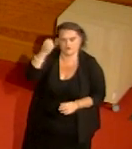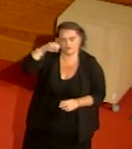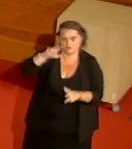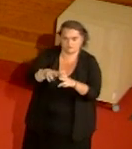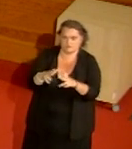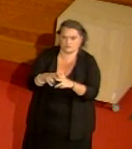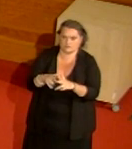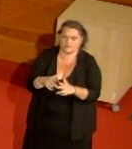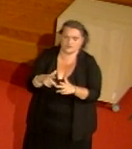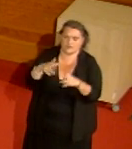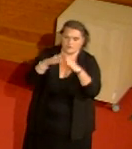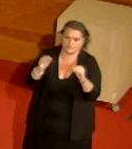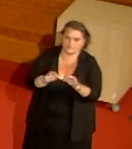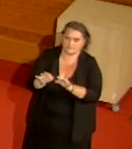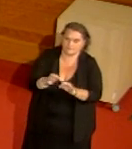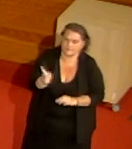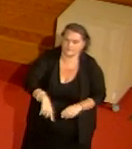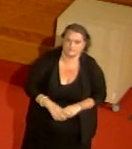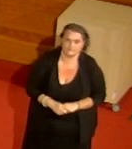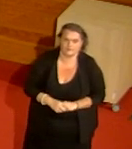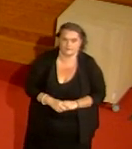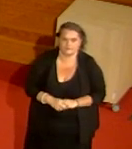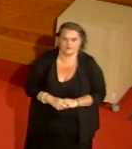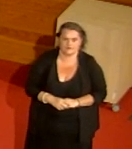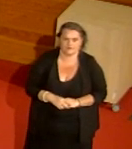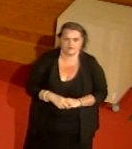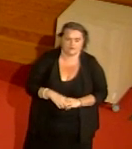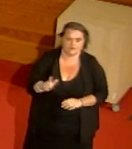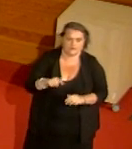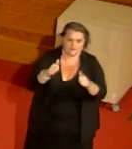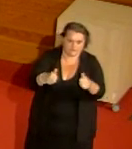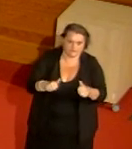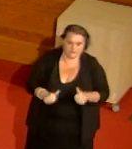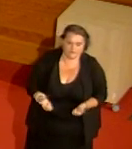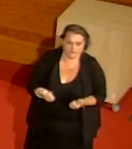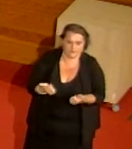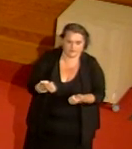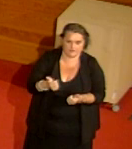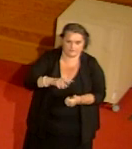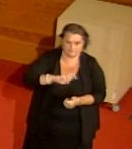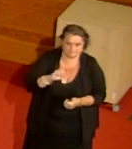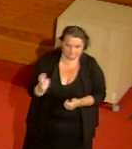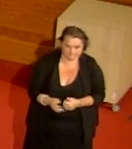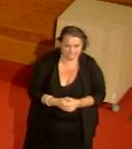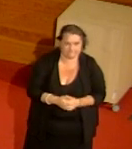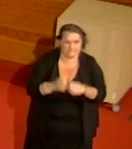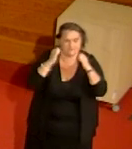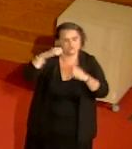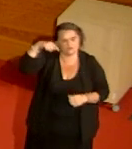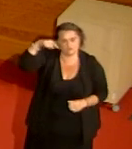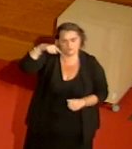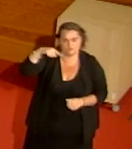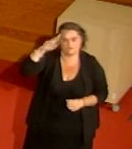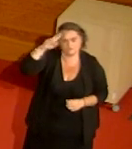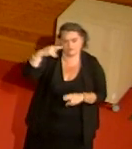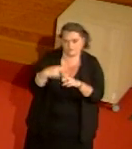unet además es doctora y licenciada en arte licenciada en Antropología social y cultural estudios de doctorado en filosofía política